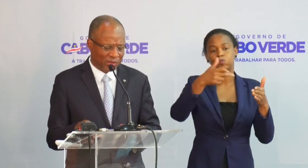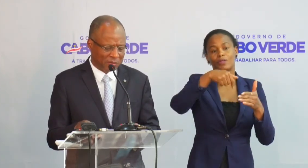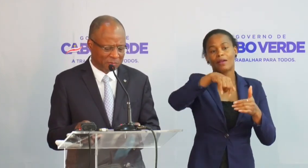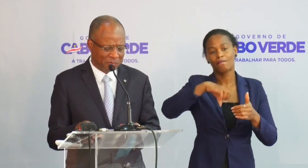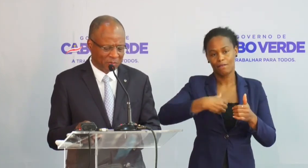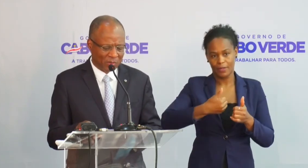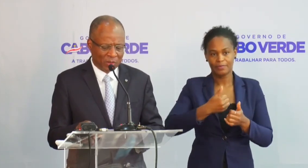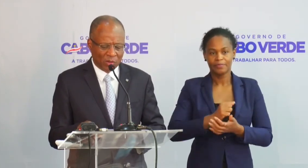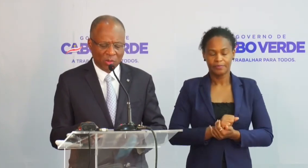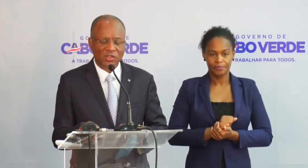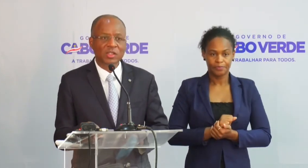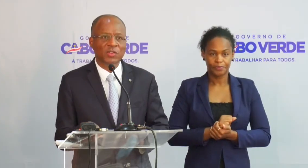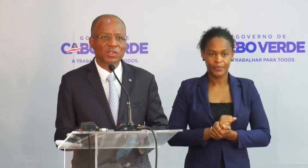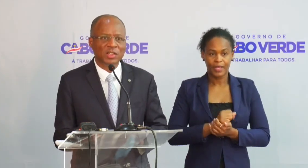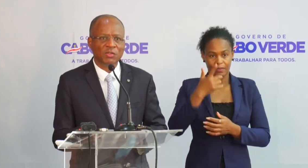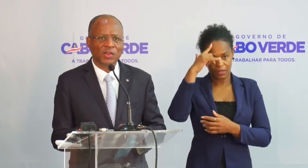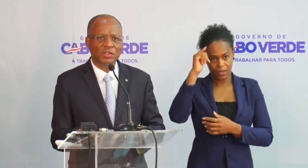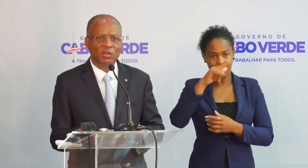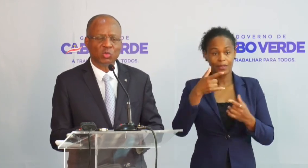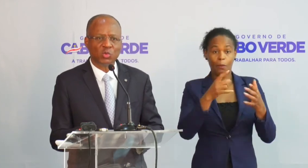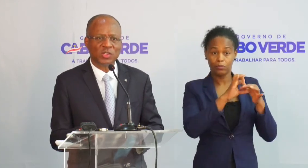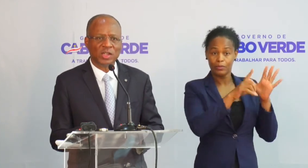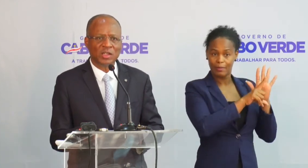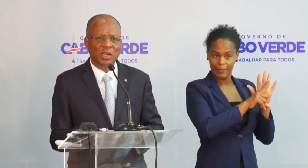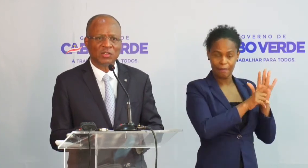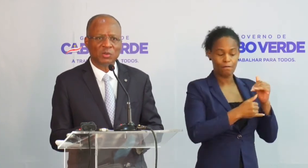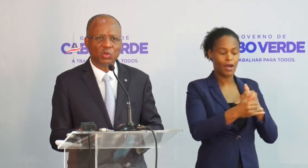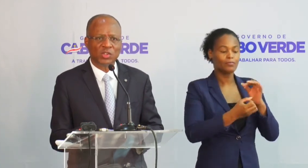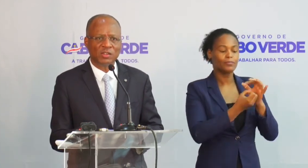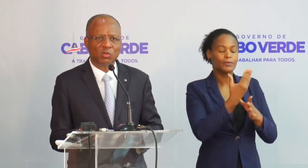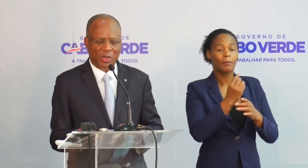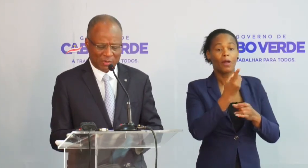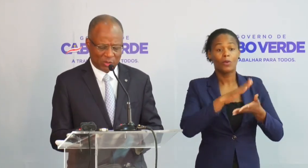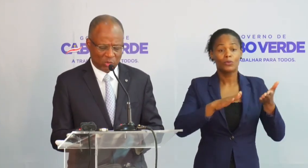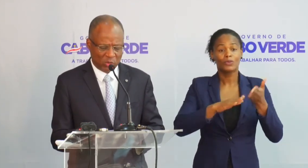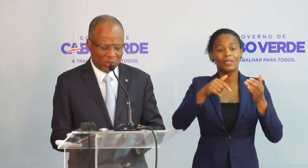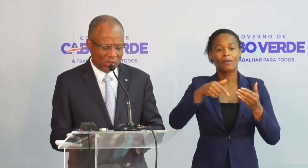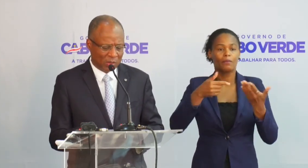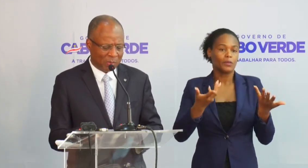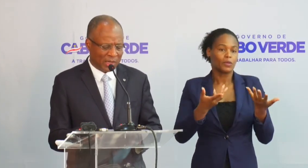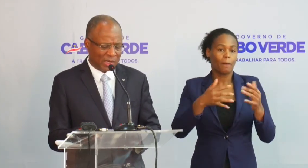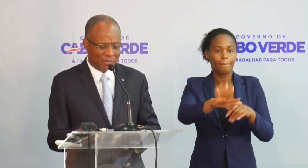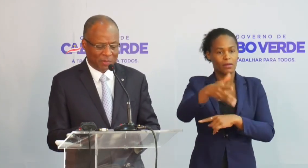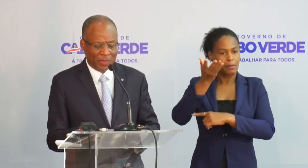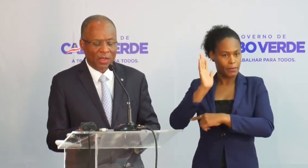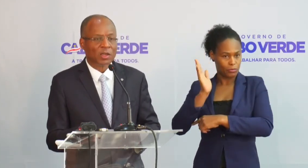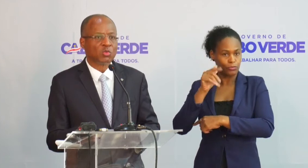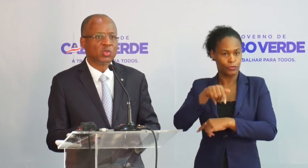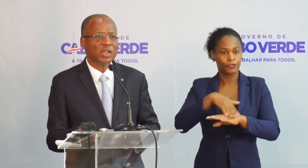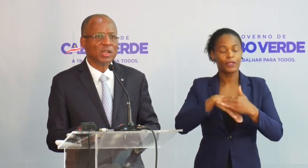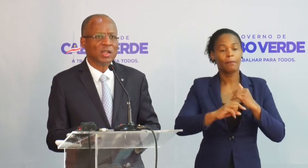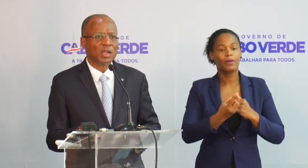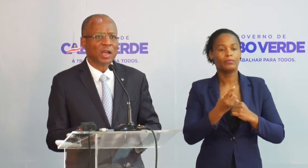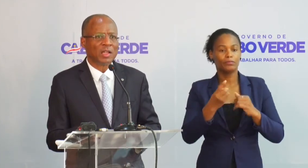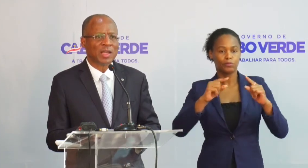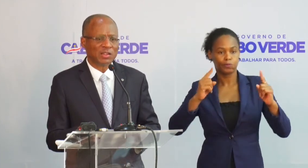Cabo Verde. Uma iniciativa legislativa vai ser introduzida em regime de urgência no Parlamento para